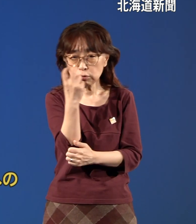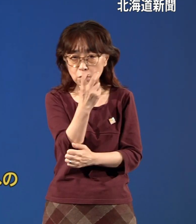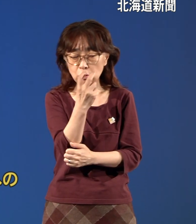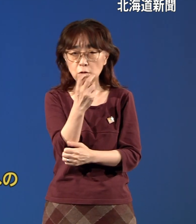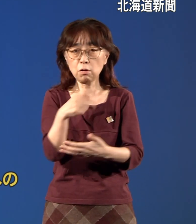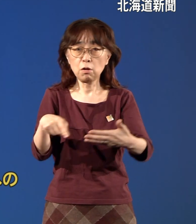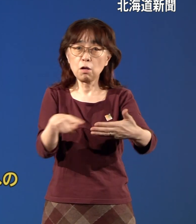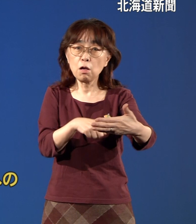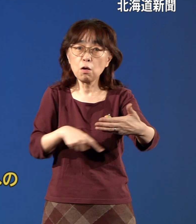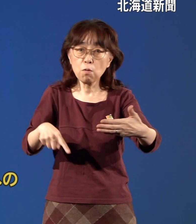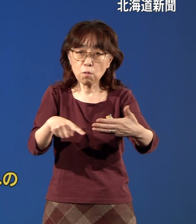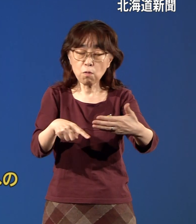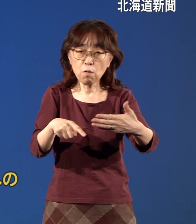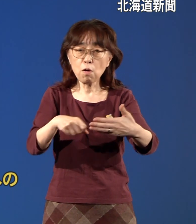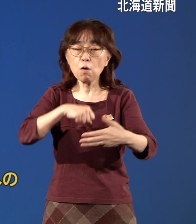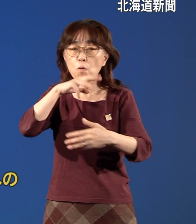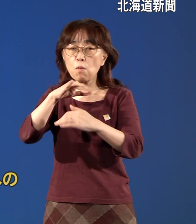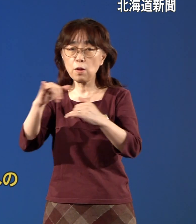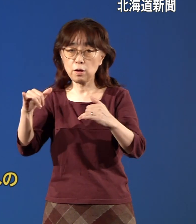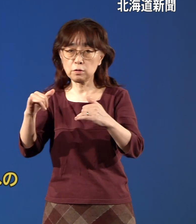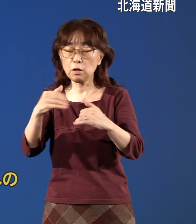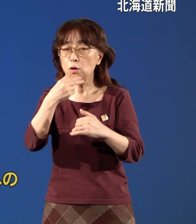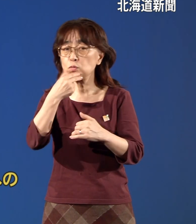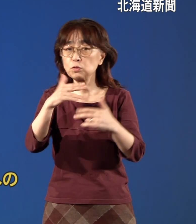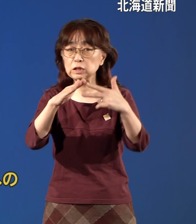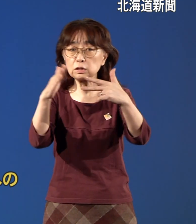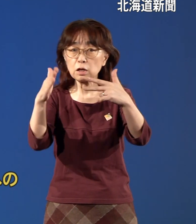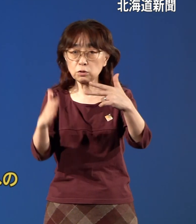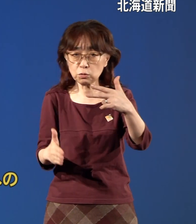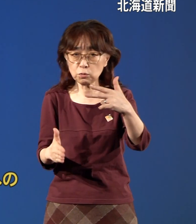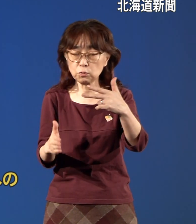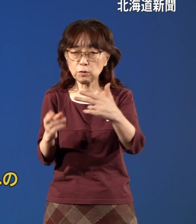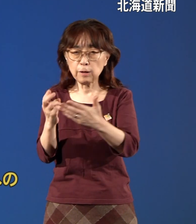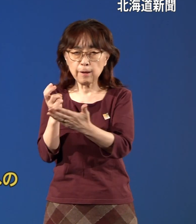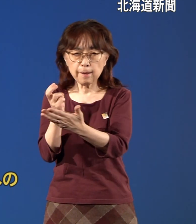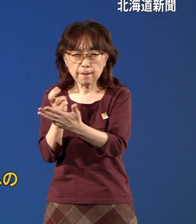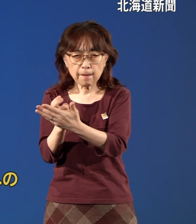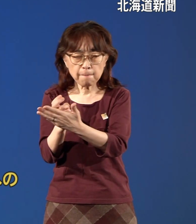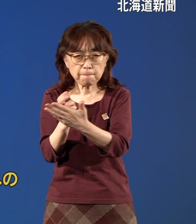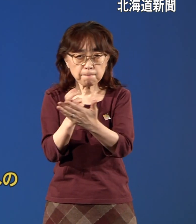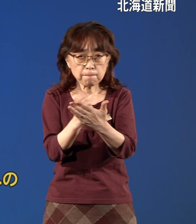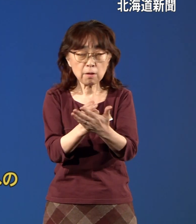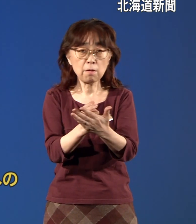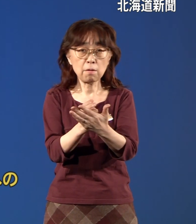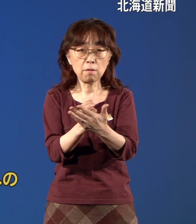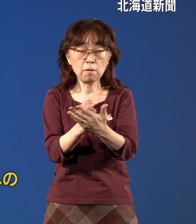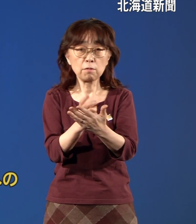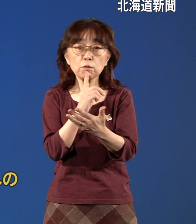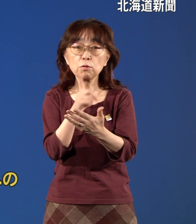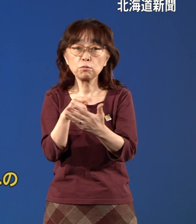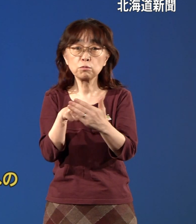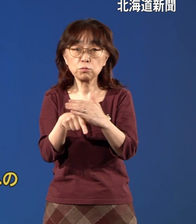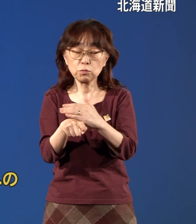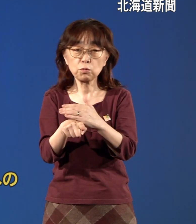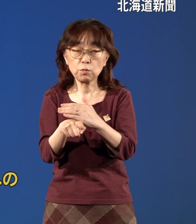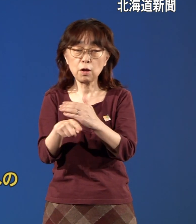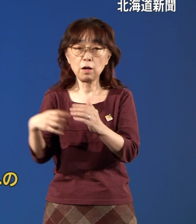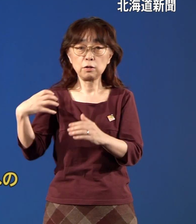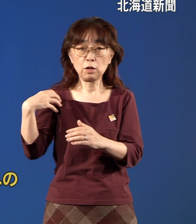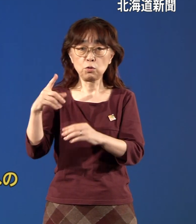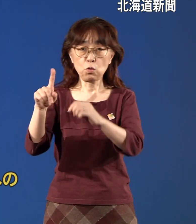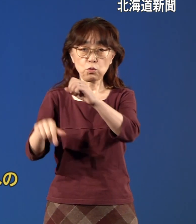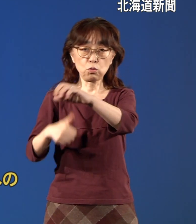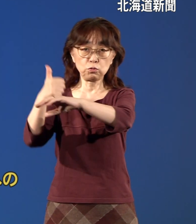高齢、福祉施設ですかね、そういったところに限定していくというような言及が担当局長からありましたけれども